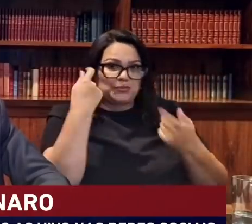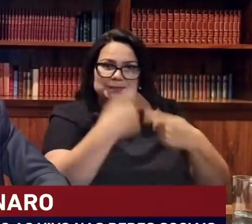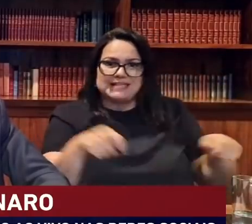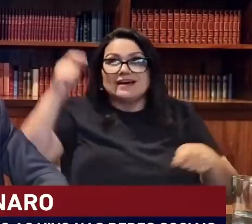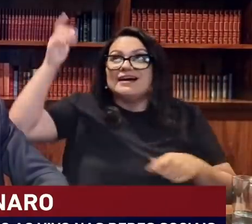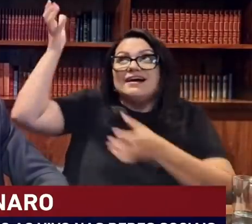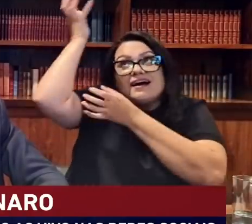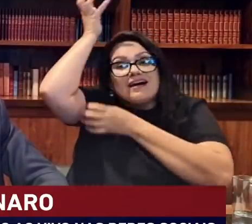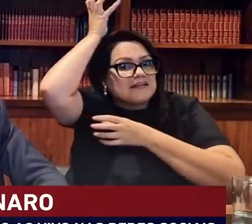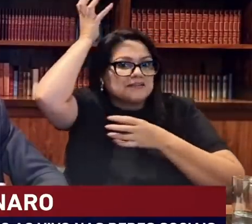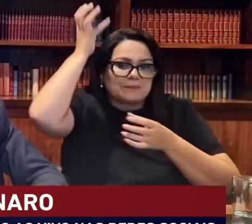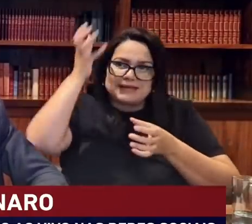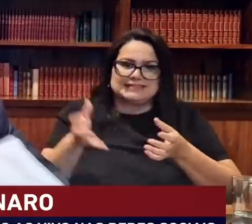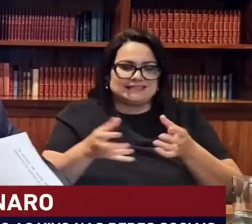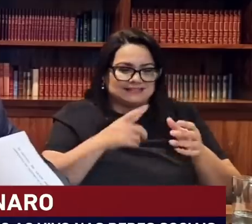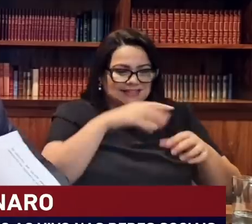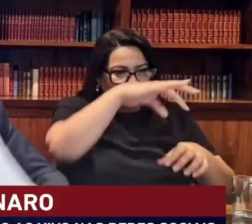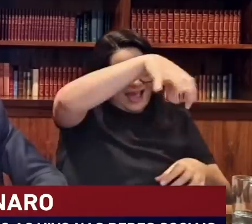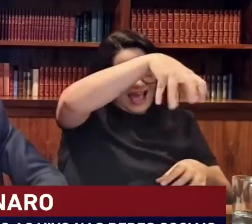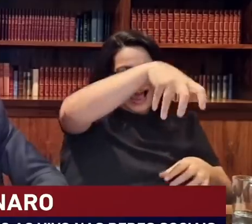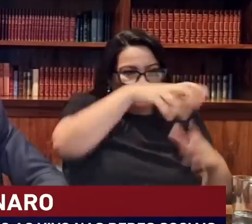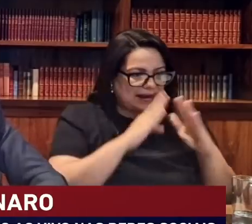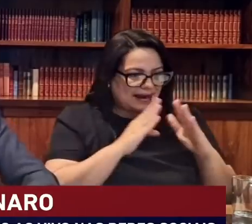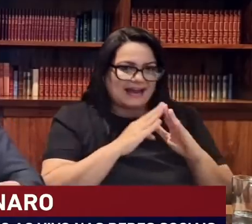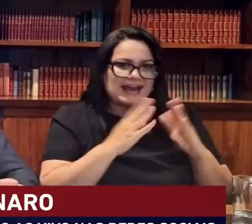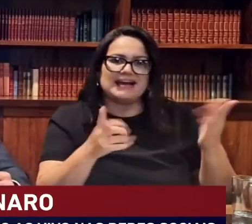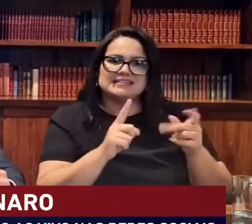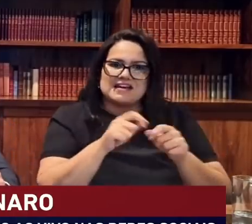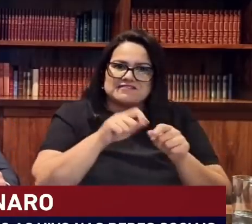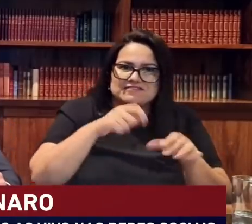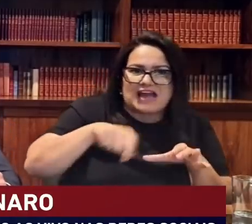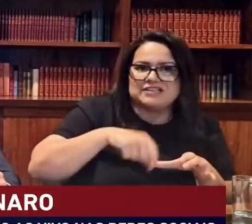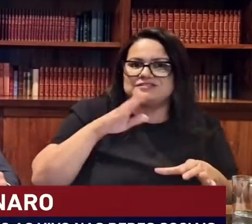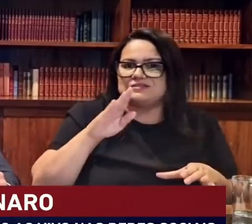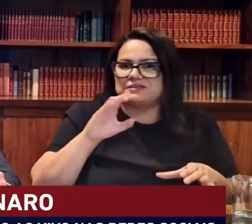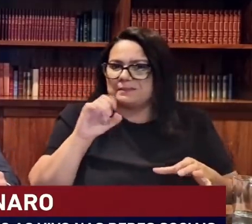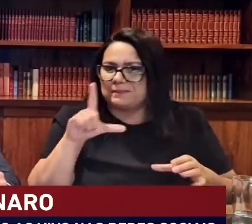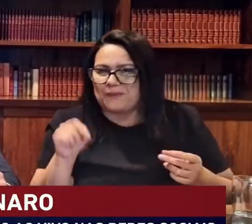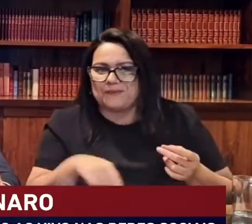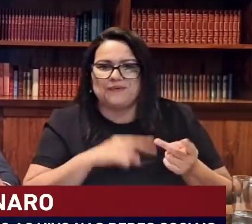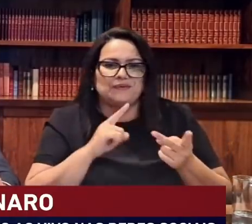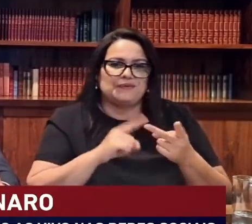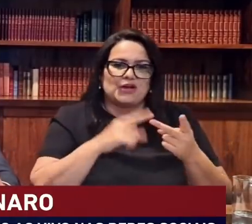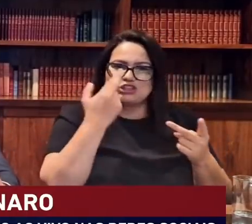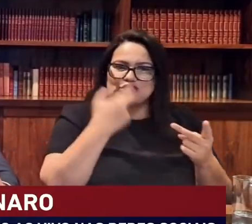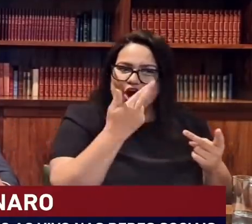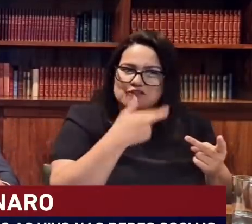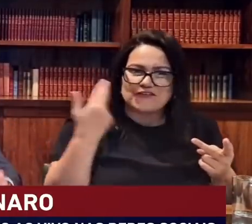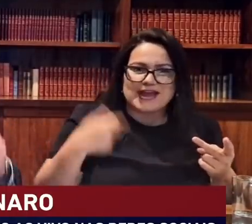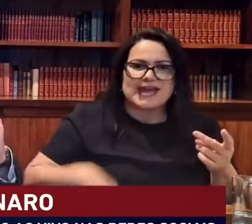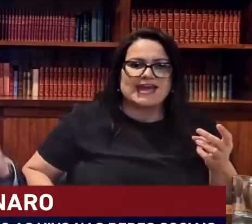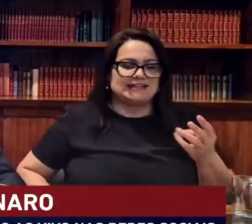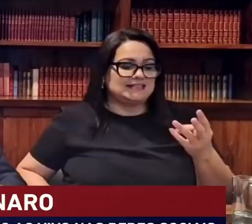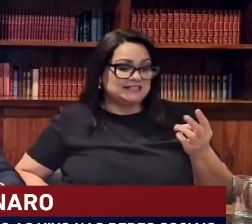água. E agora, presidente, com água em casa, a mulher vai fazer bolo para vender, a mulher vai fazer sorvete, a mulher vai ter